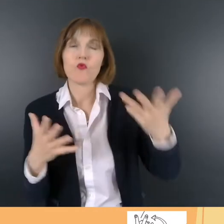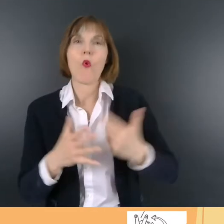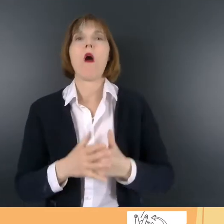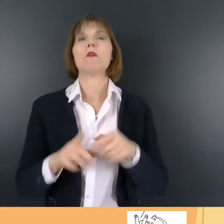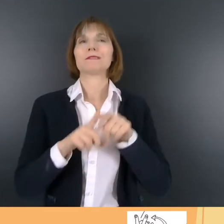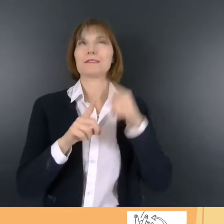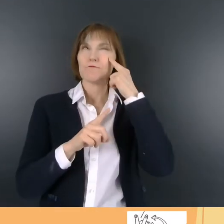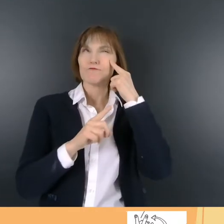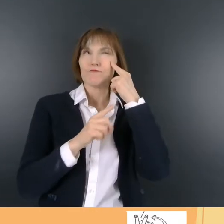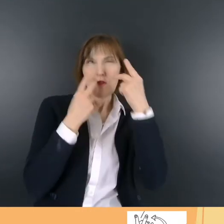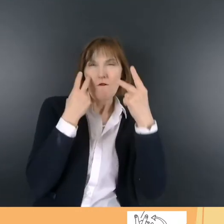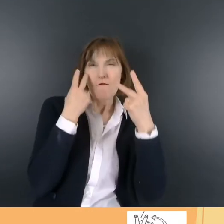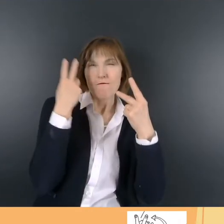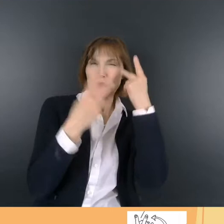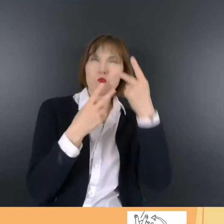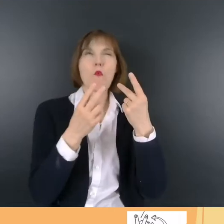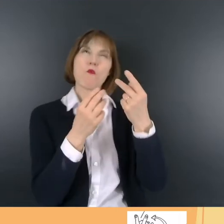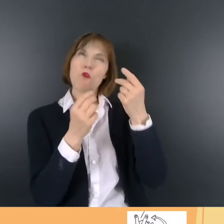de cette école.